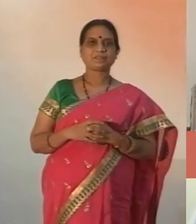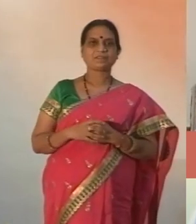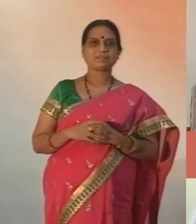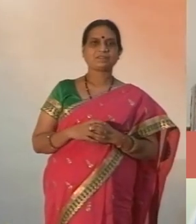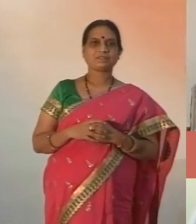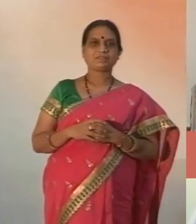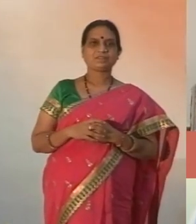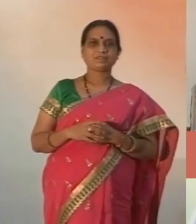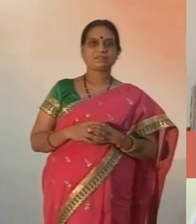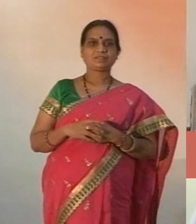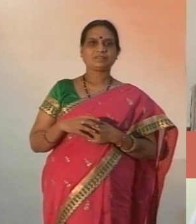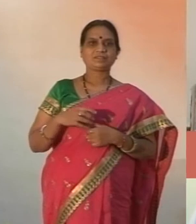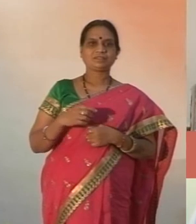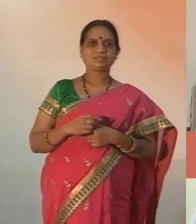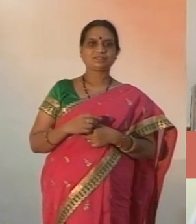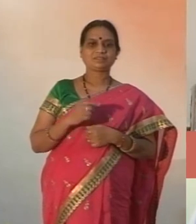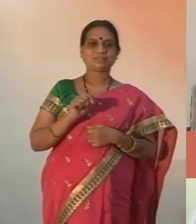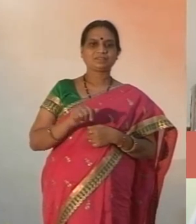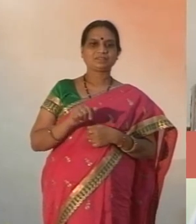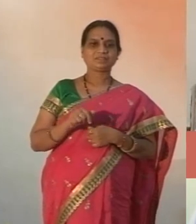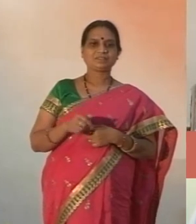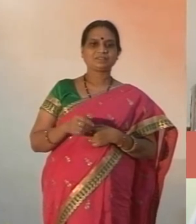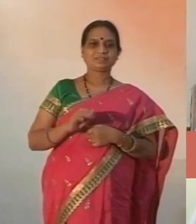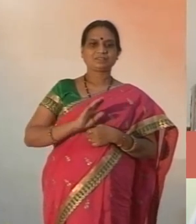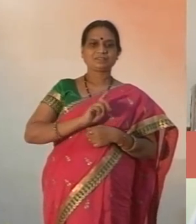यही सच्चा योग है।